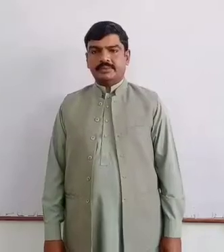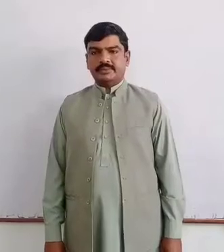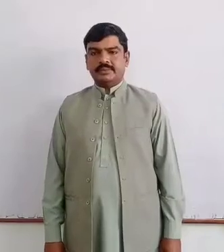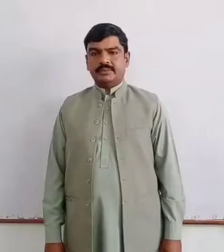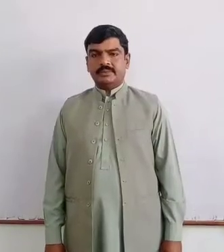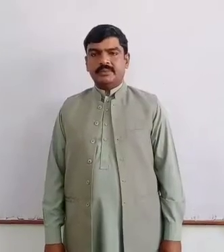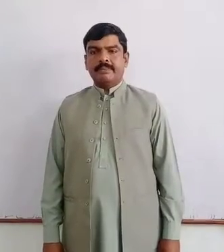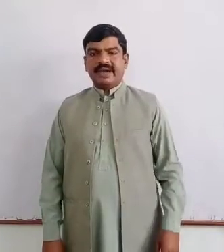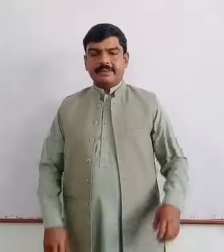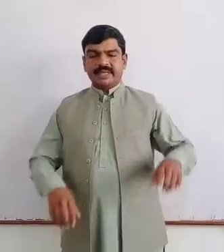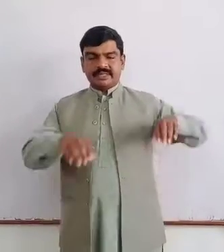पाइप साजी। पाइप साजी।